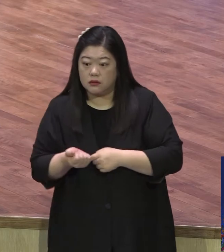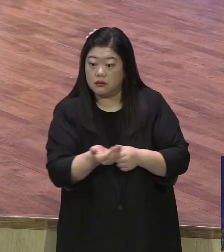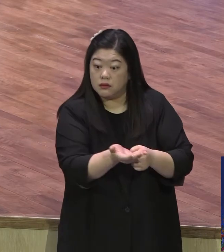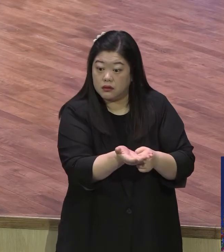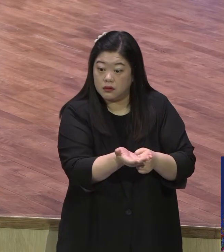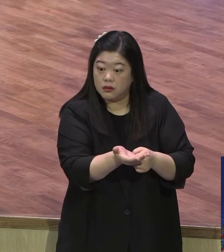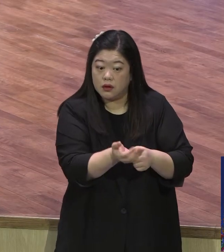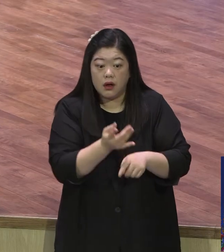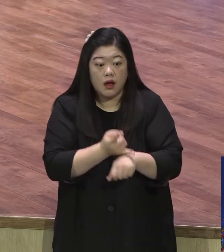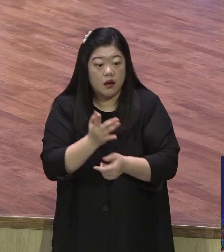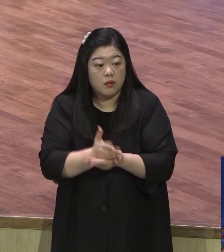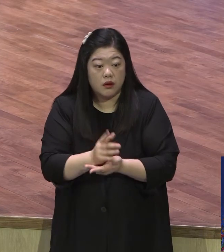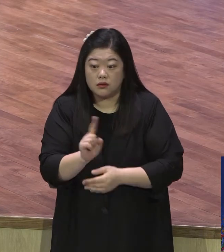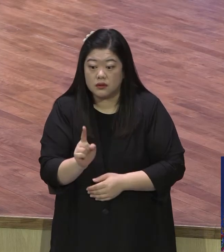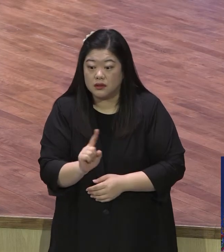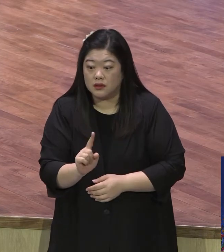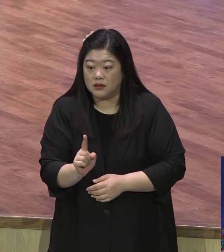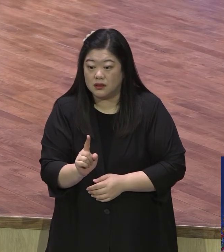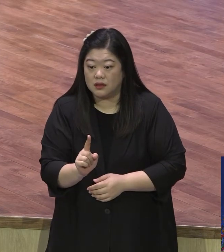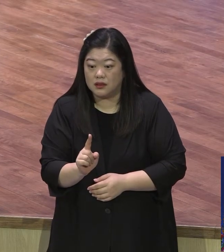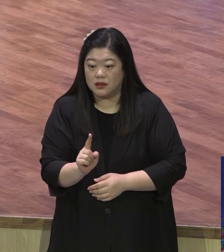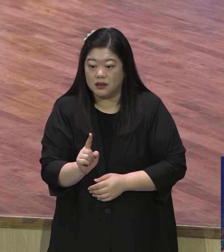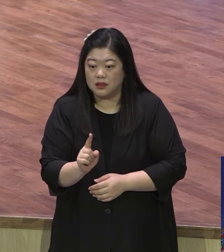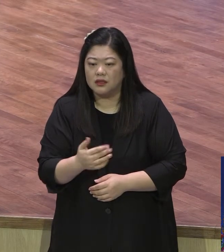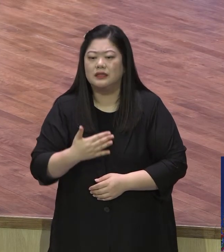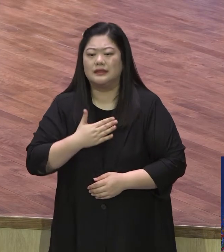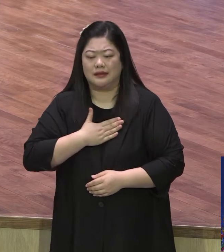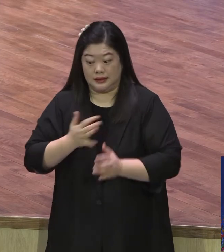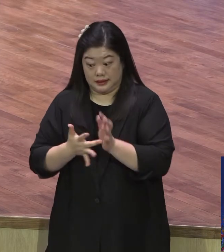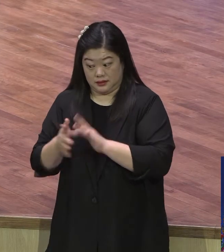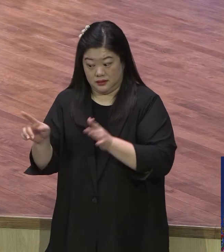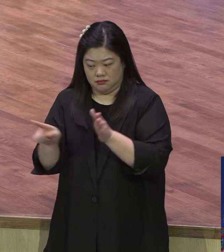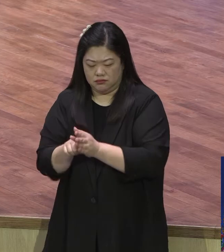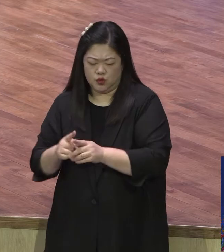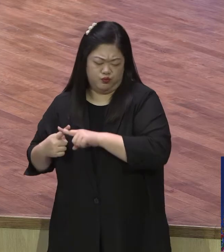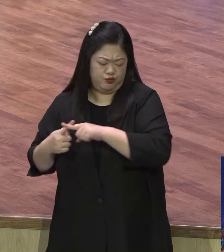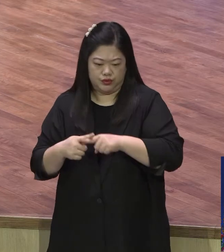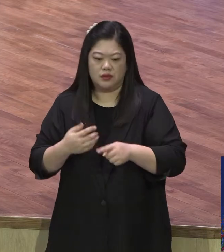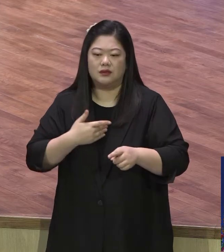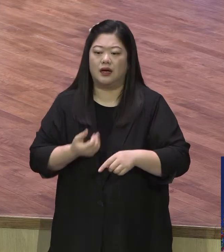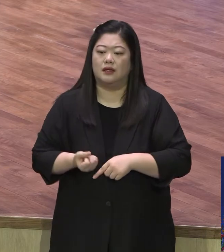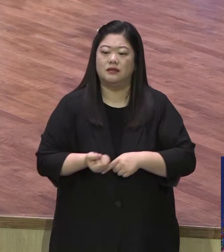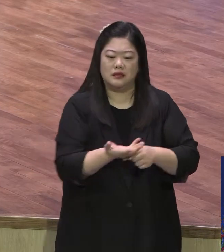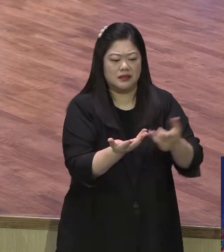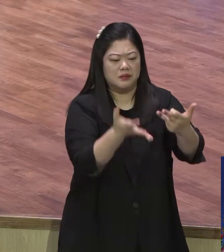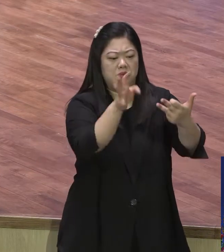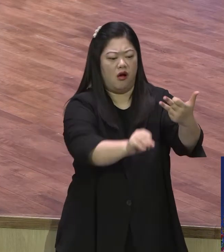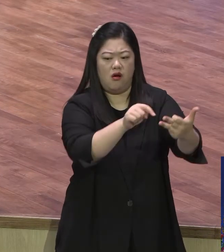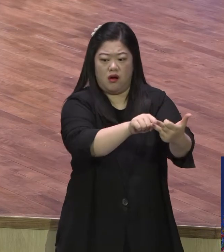이게 어디냐 우리가 가야할 성교지 빈곳입니다. 빈곳